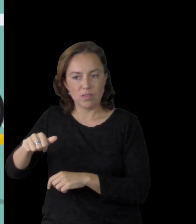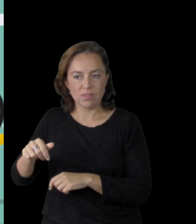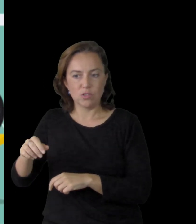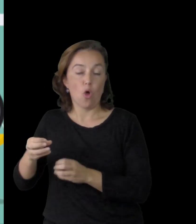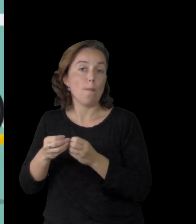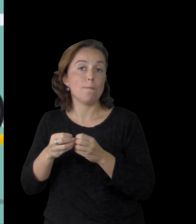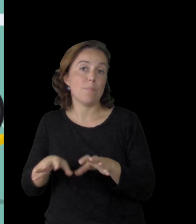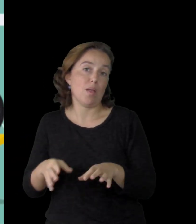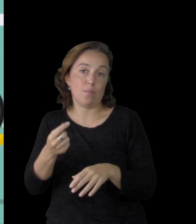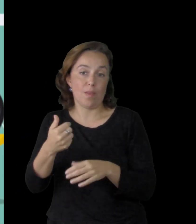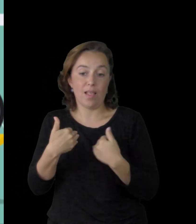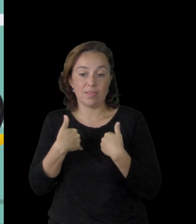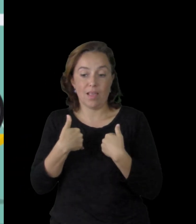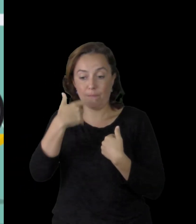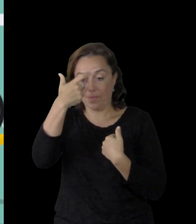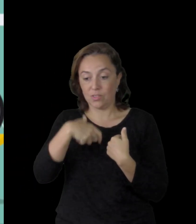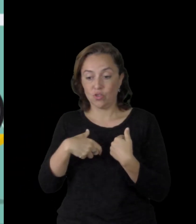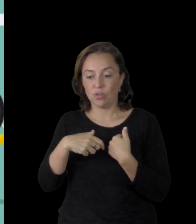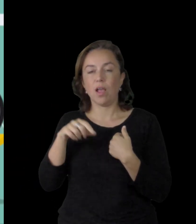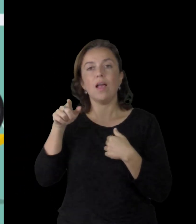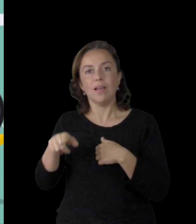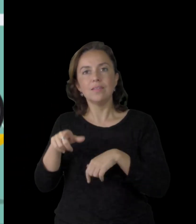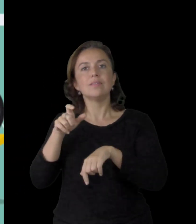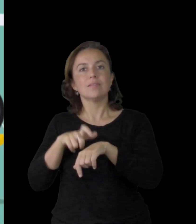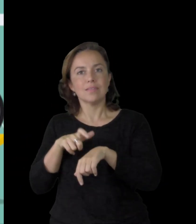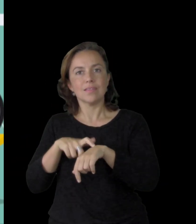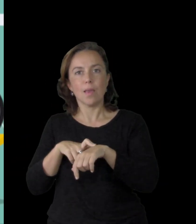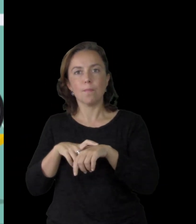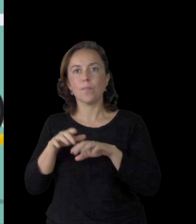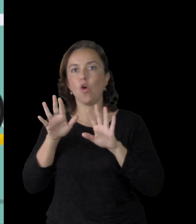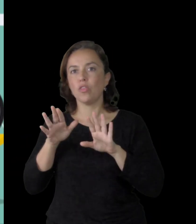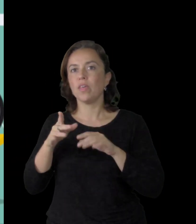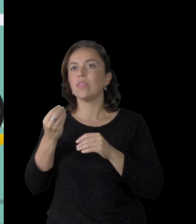la vivencia y la concepción económica, justamente sirve para ordenar